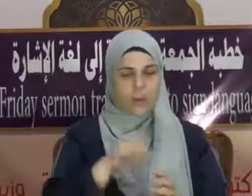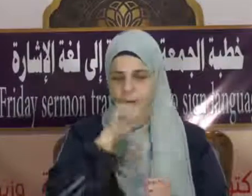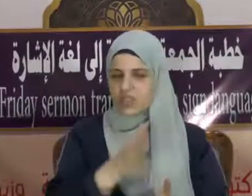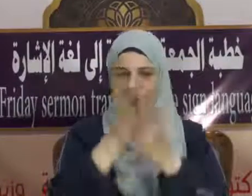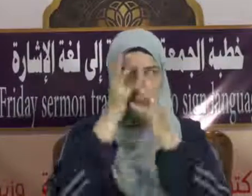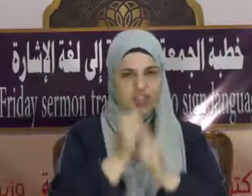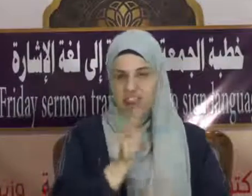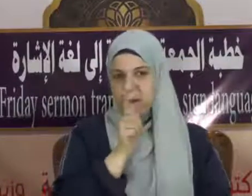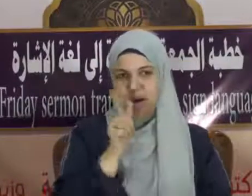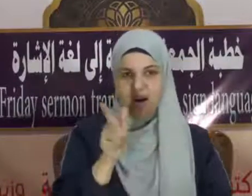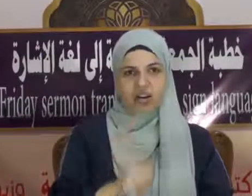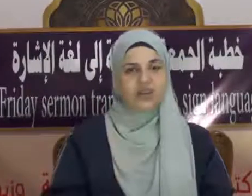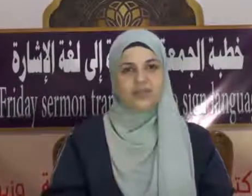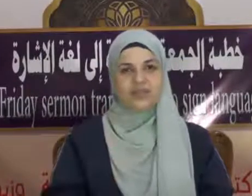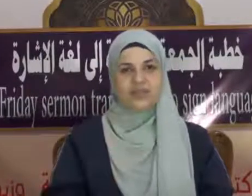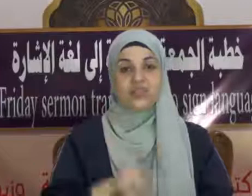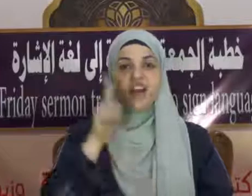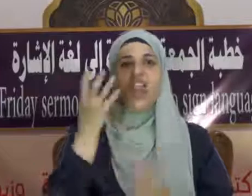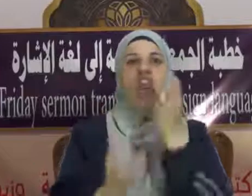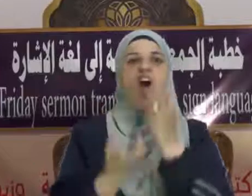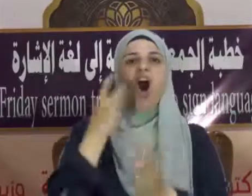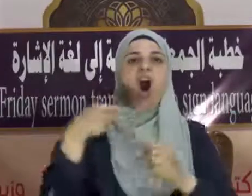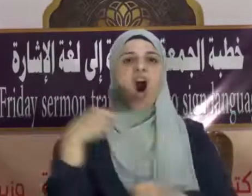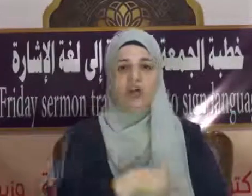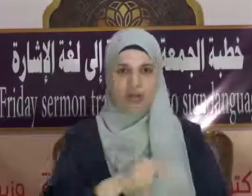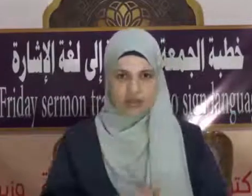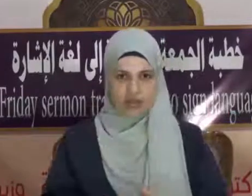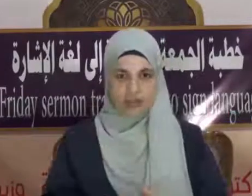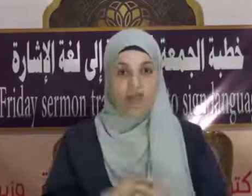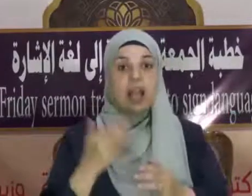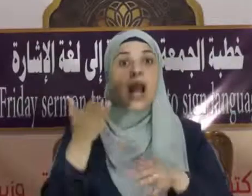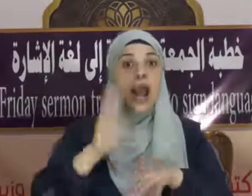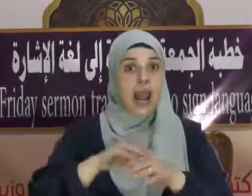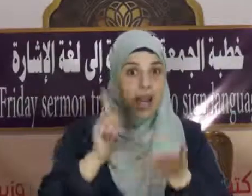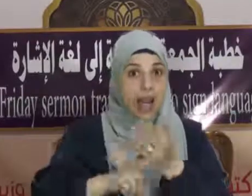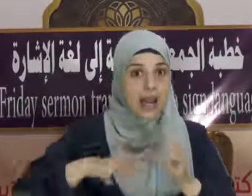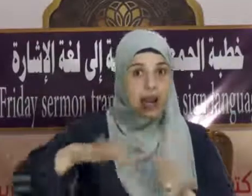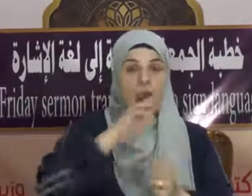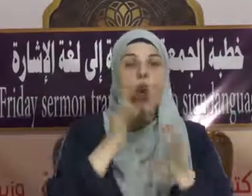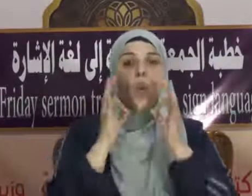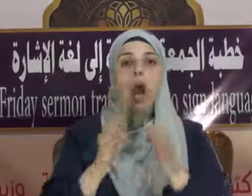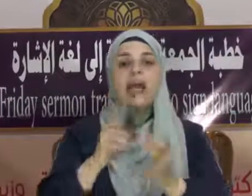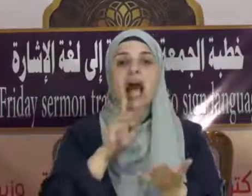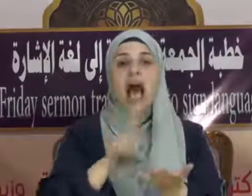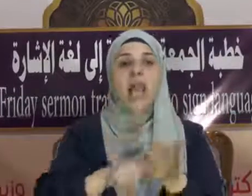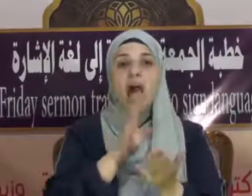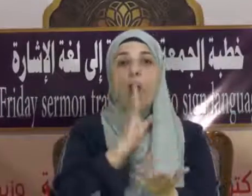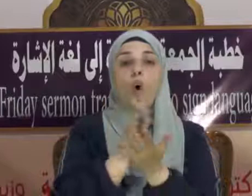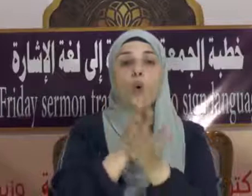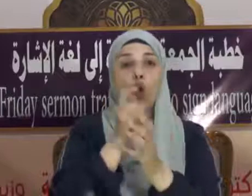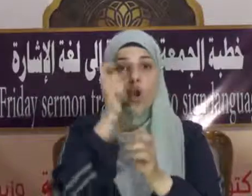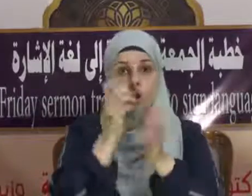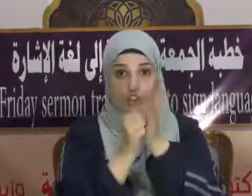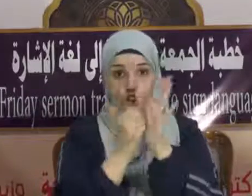صلى الله عليه وسلم: هي في النار. على أننا نؤكد أن حقوق الجار